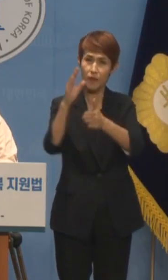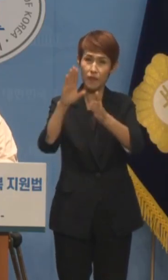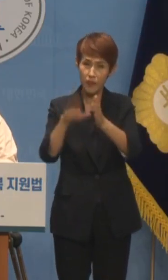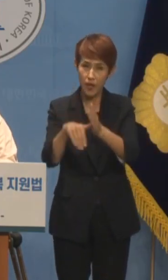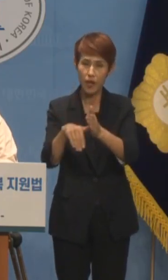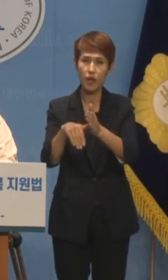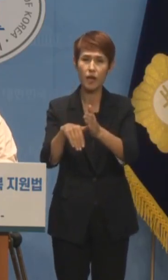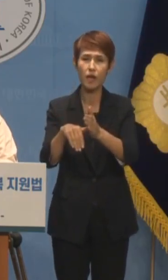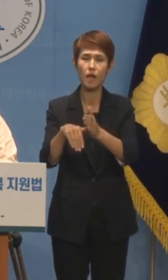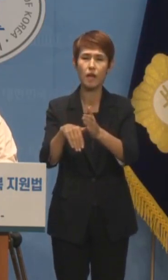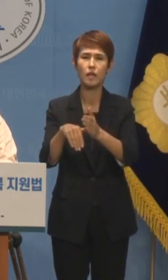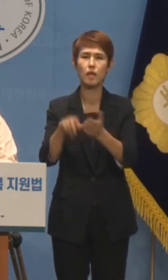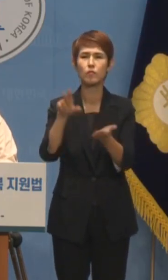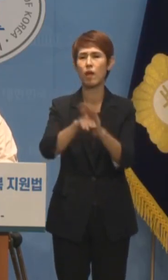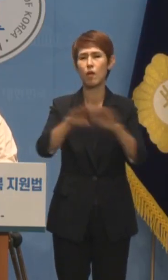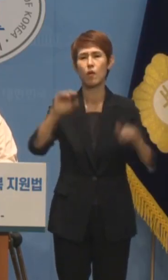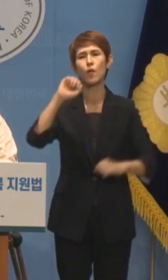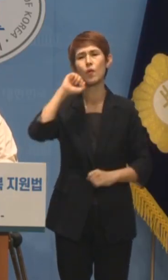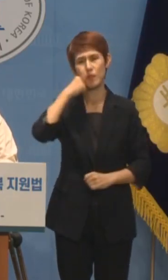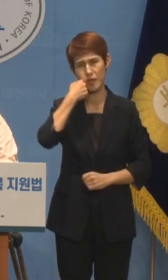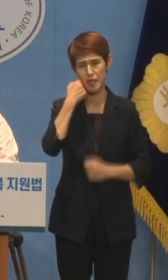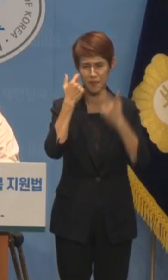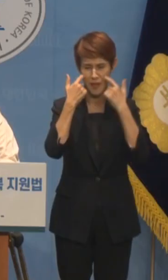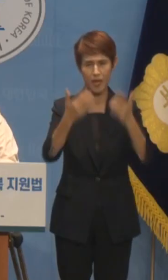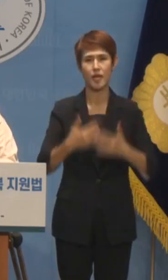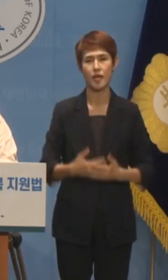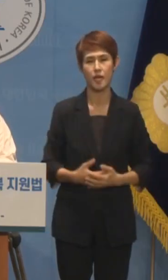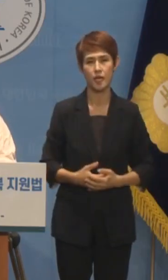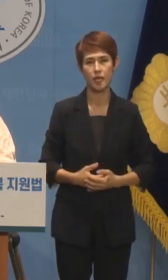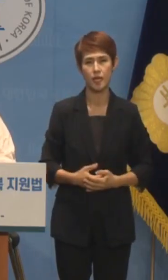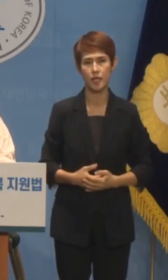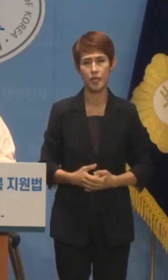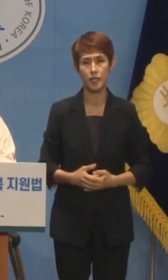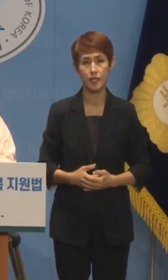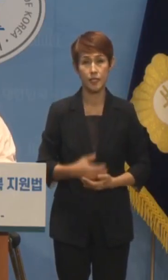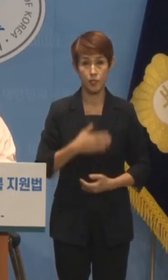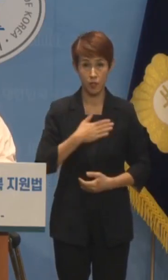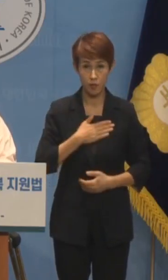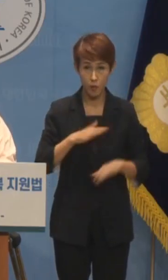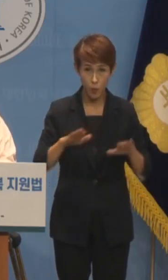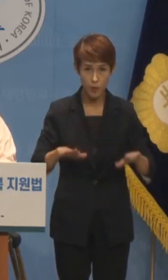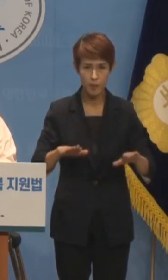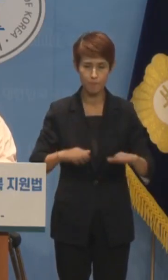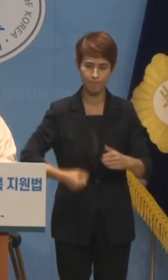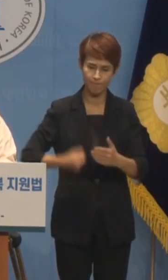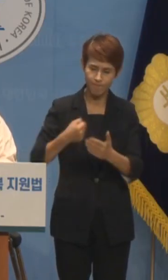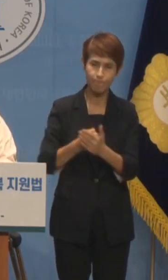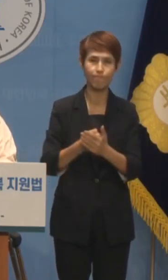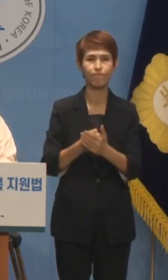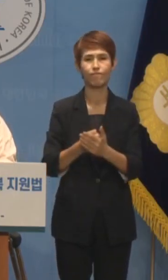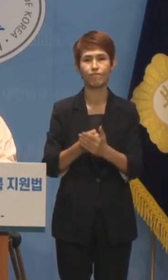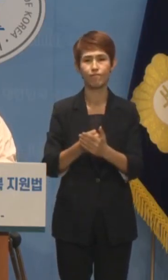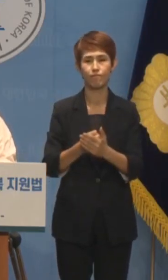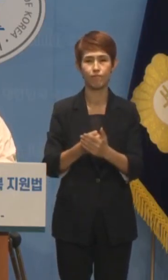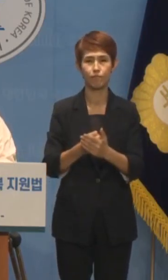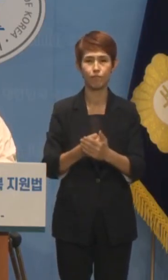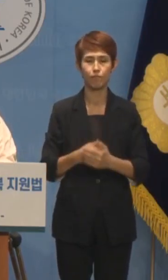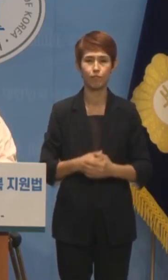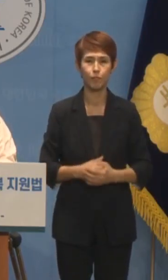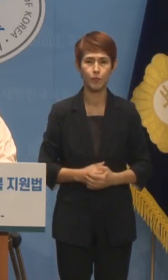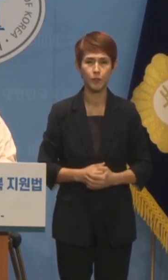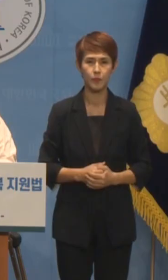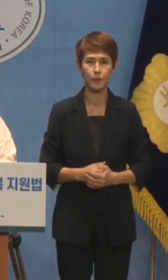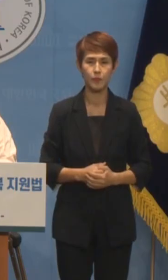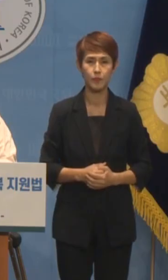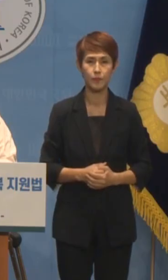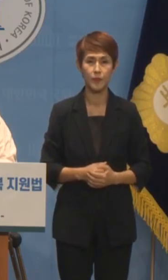제대로 작동하지 못할 것이 분명합니다. 하기에 저는 오늘 비장한 마음을 갖고 이 자리에 섰습니다.